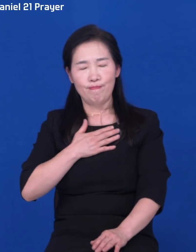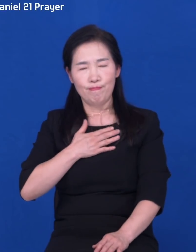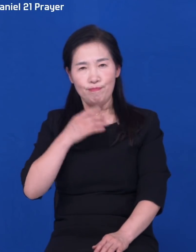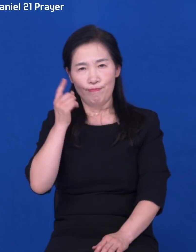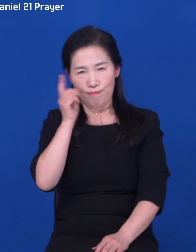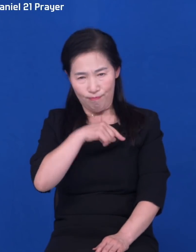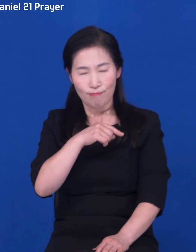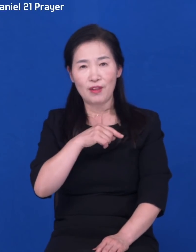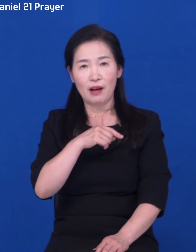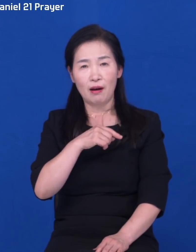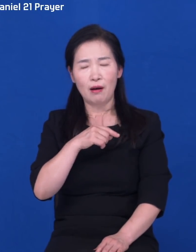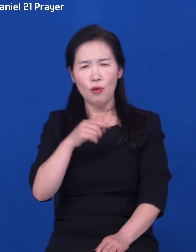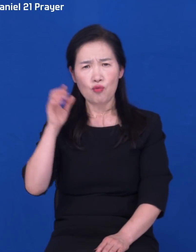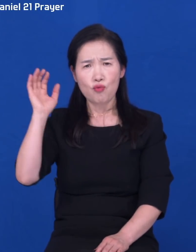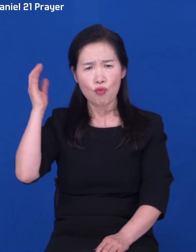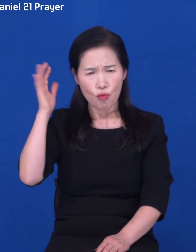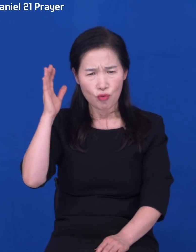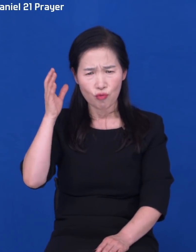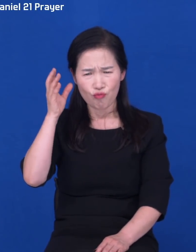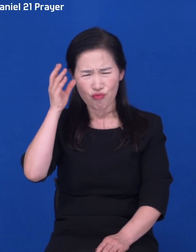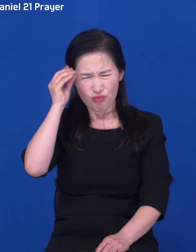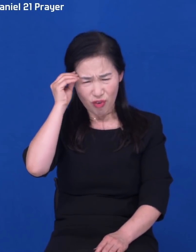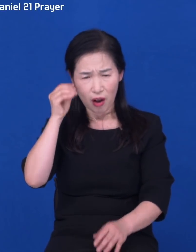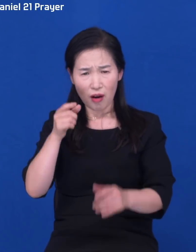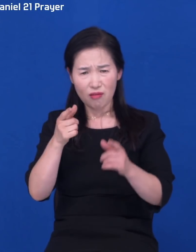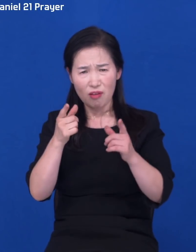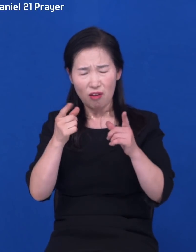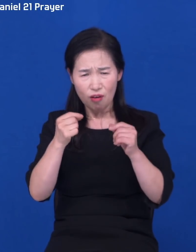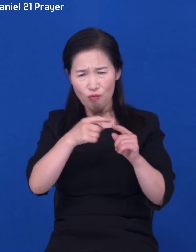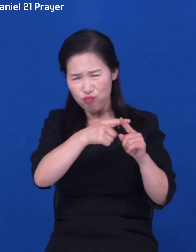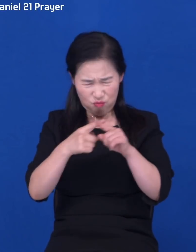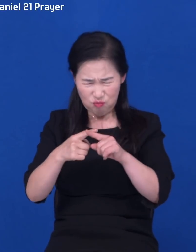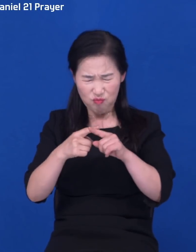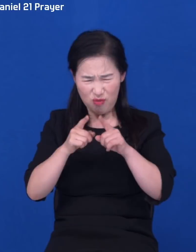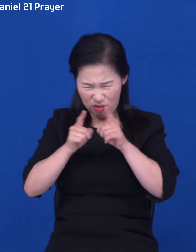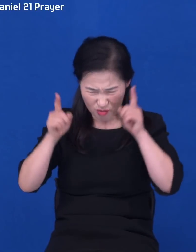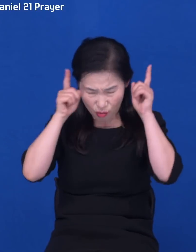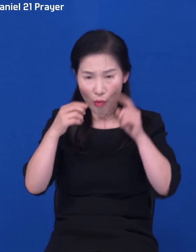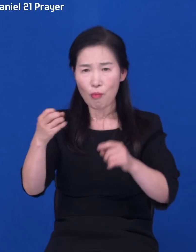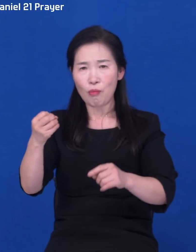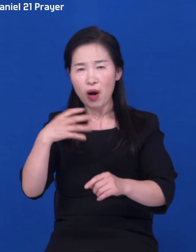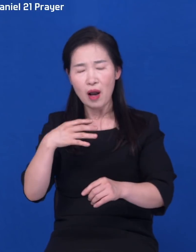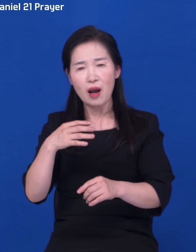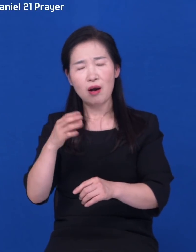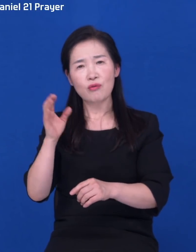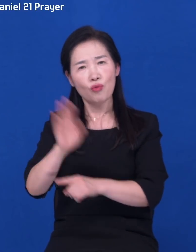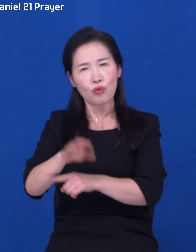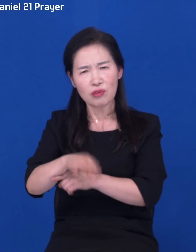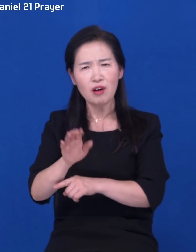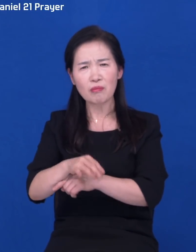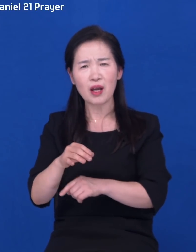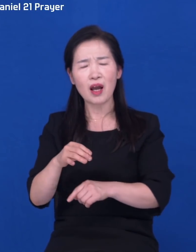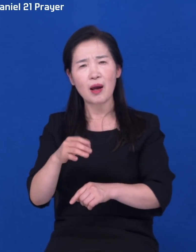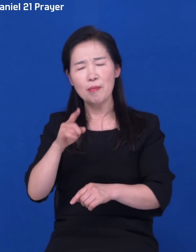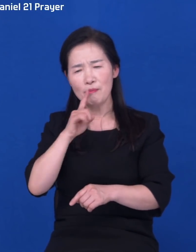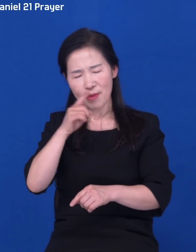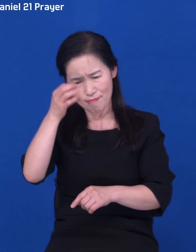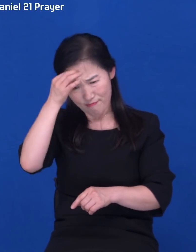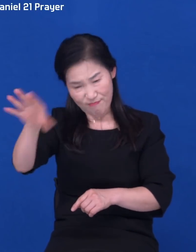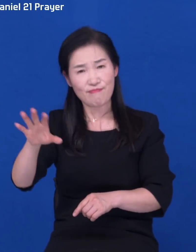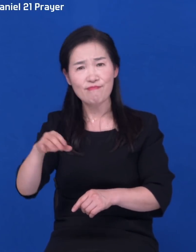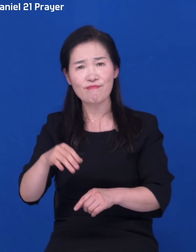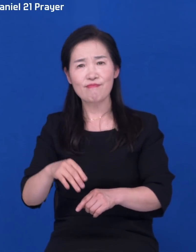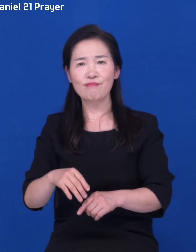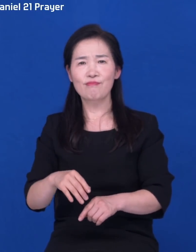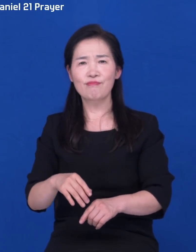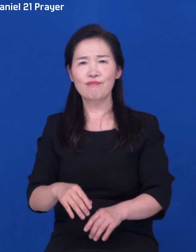요새 세상에서 저렇게 전도한 사람이 어딨나 싶어서 와 진짜 언니 너무 촌스럽다 이랬거든요. 어떻게 그렇게